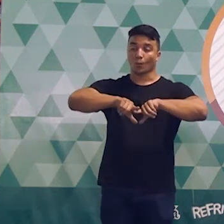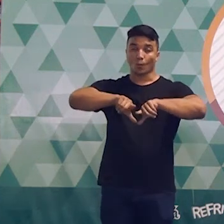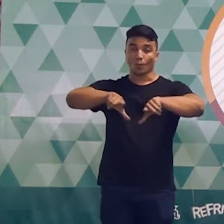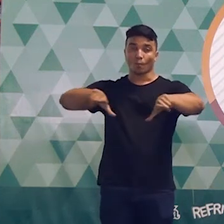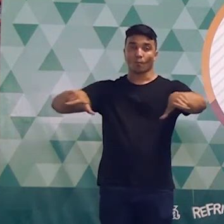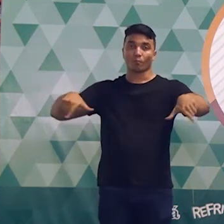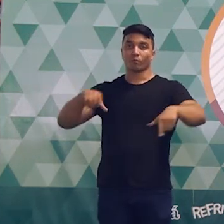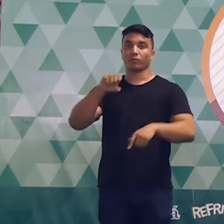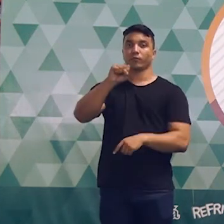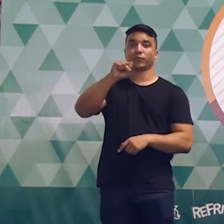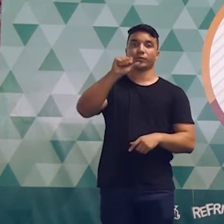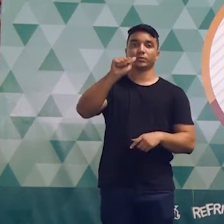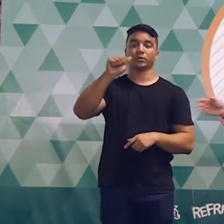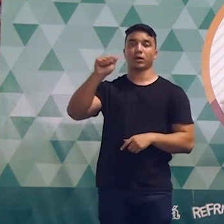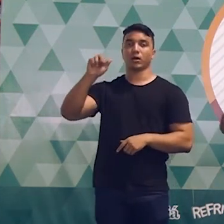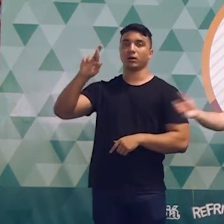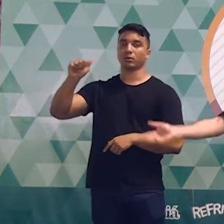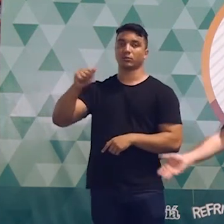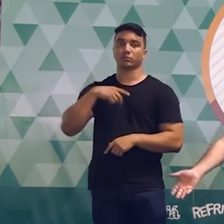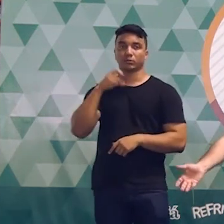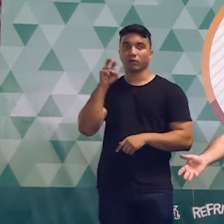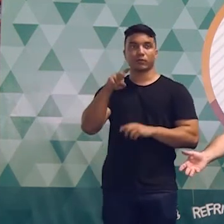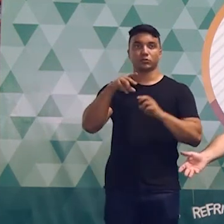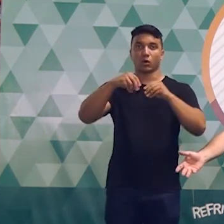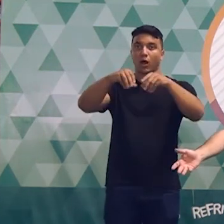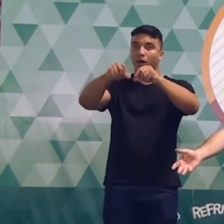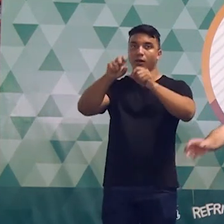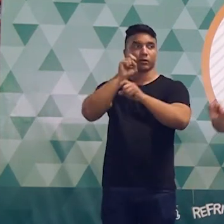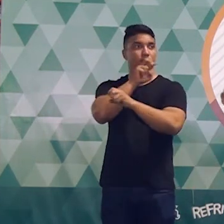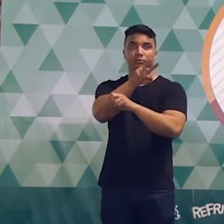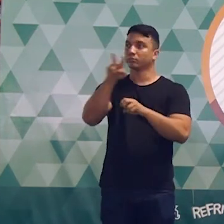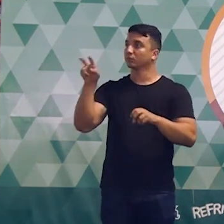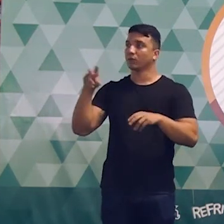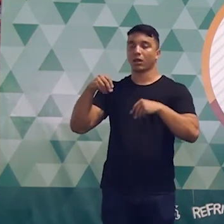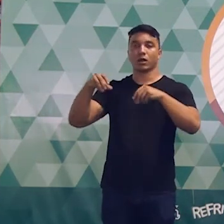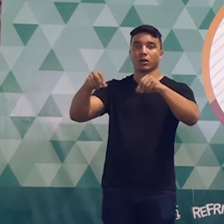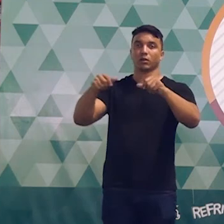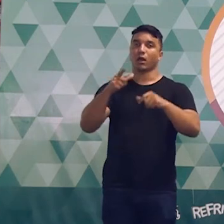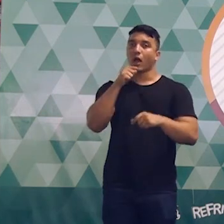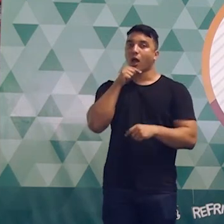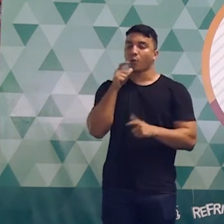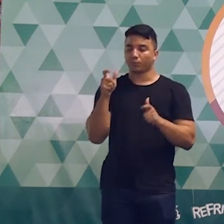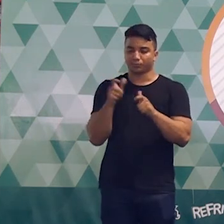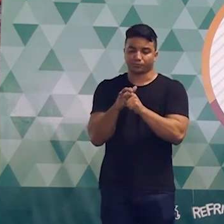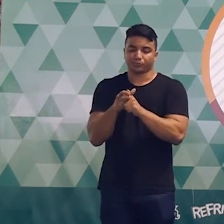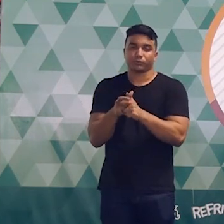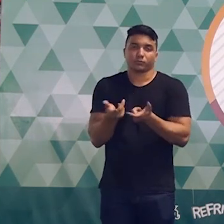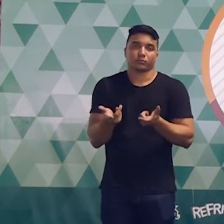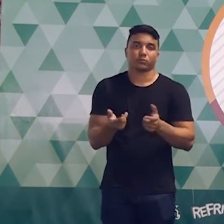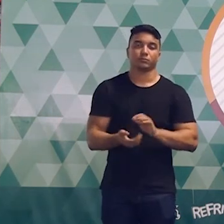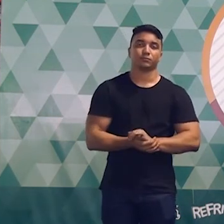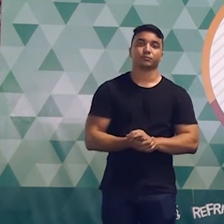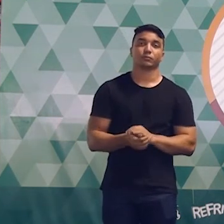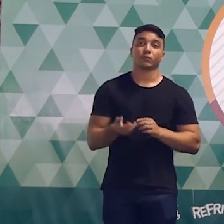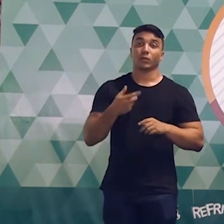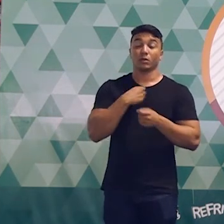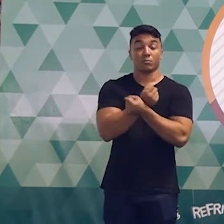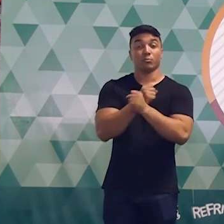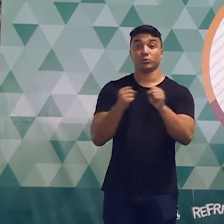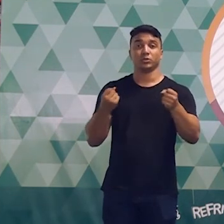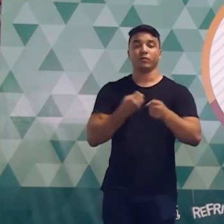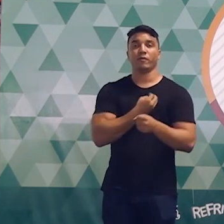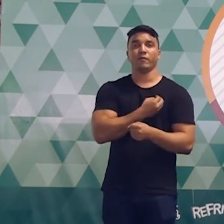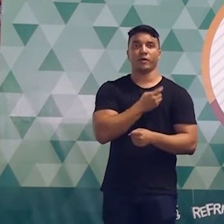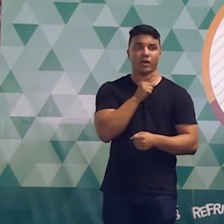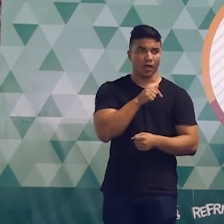tipo o quê? O Saara. Tu olha para todo lado, é areia, certo? Pouquíssimos lugares têm água. Então, é impossível viver